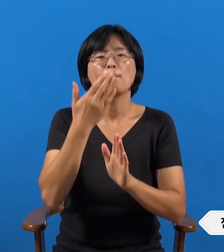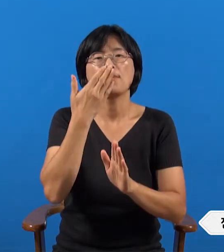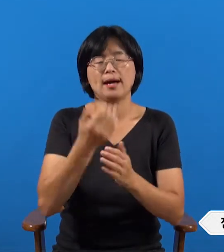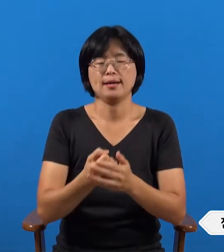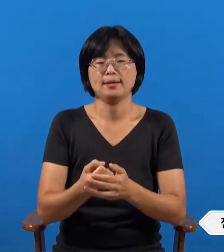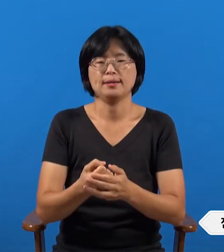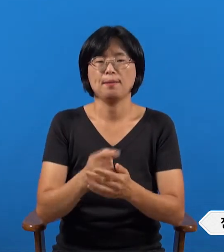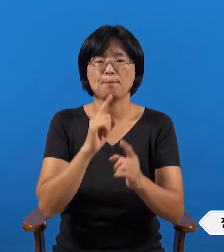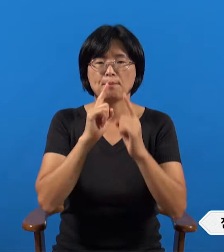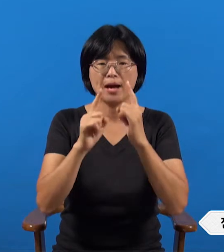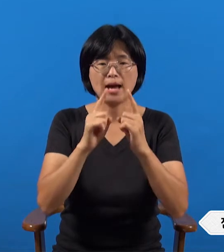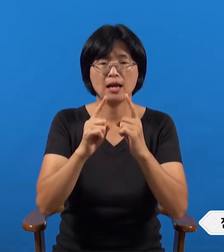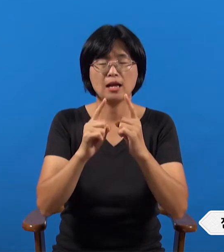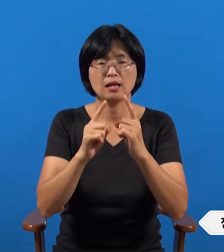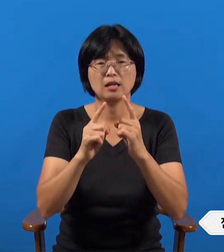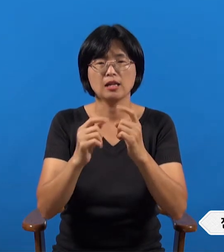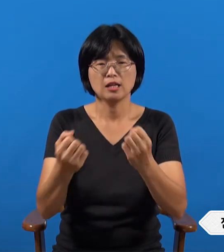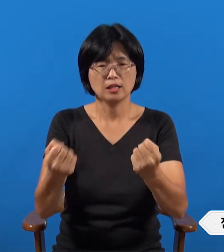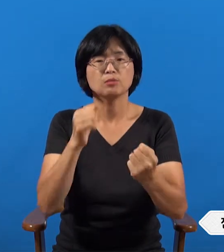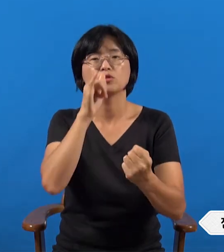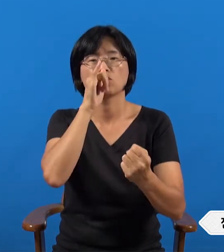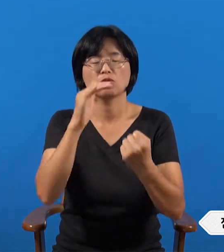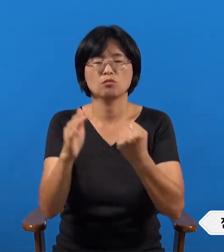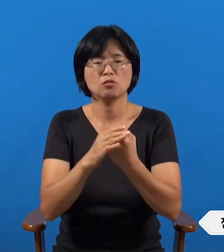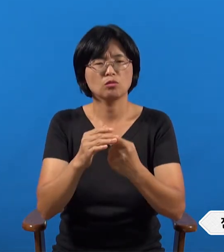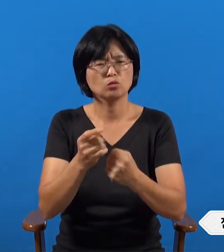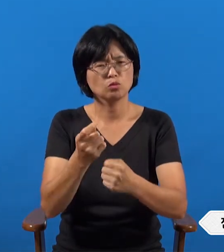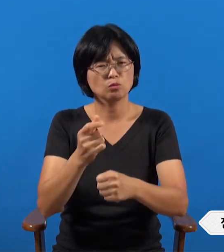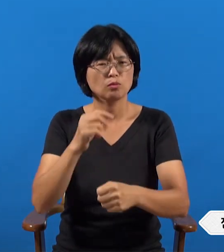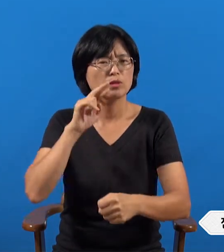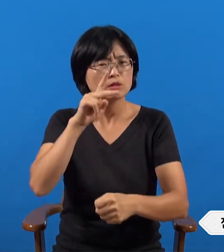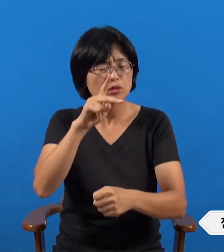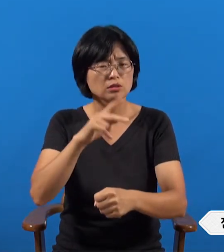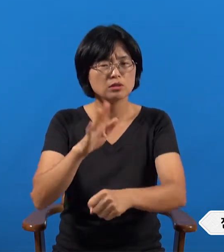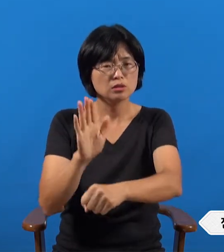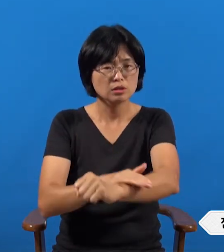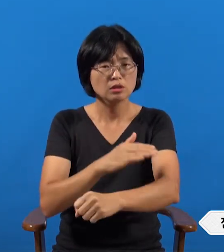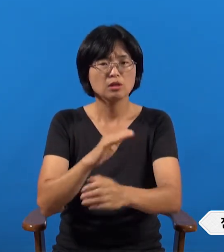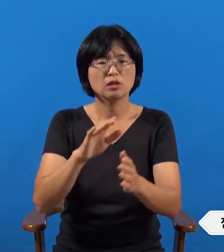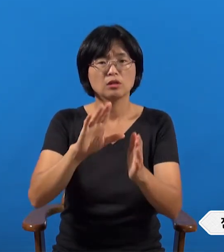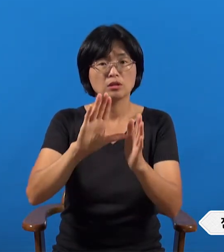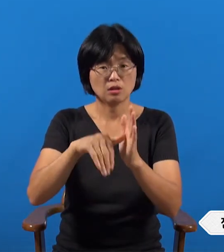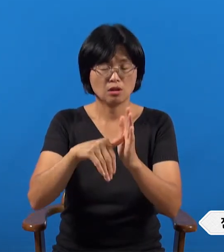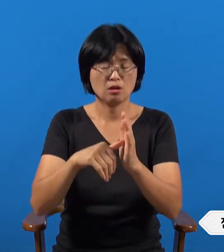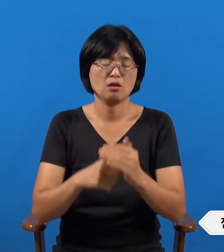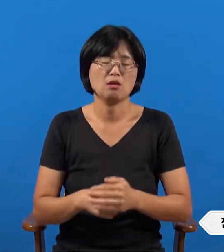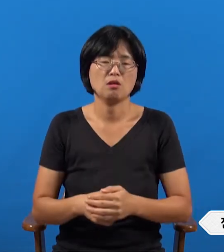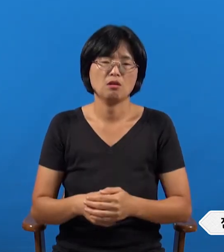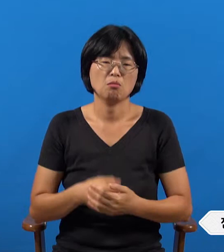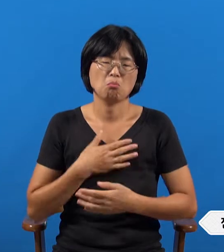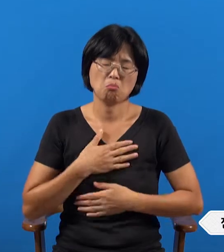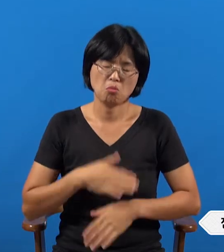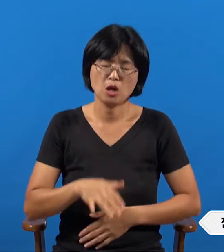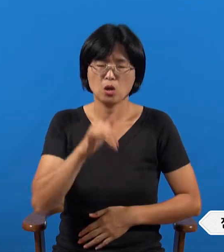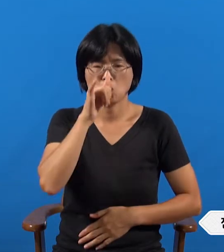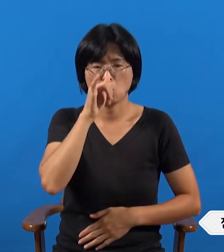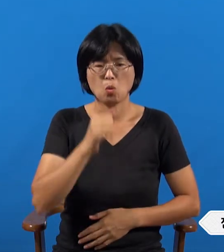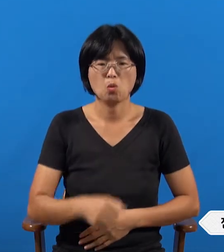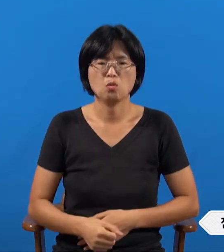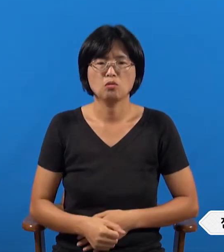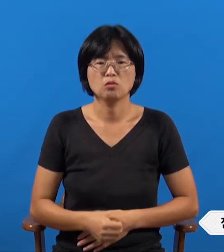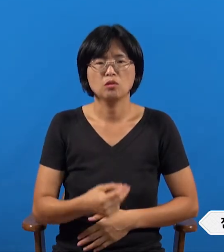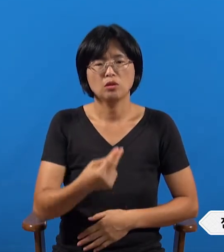권세가 있습니다. 그래서 말을 잘못하면 그 말 때문에 힘들어지기도 하고 그 말